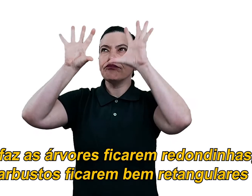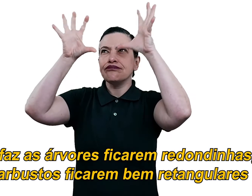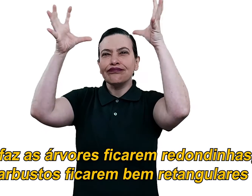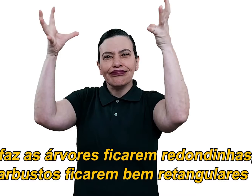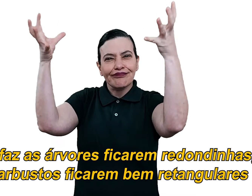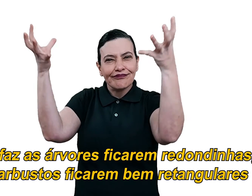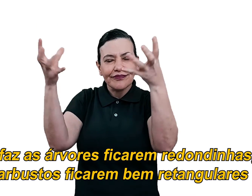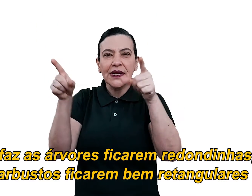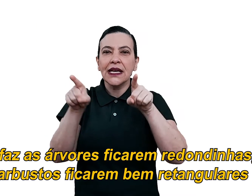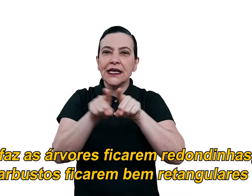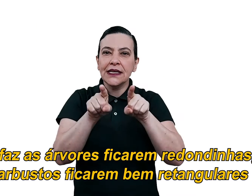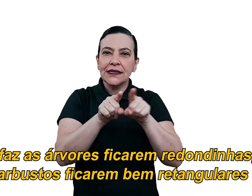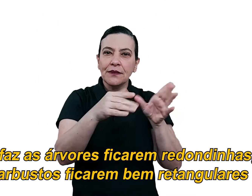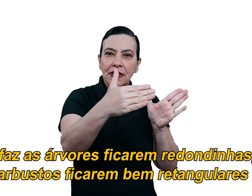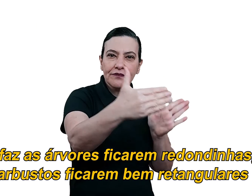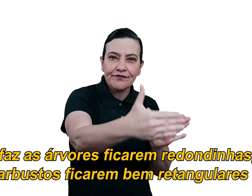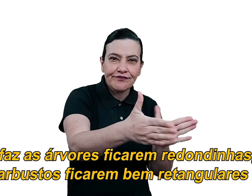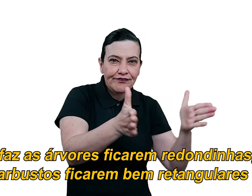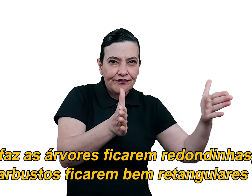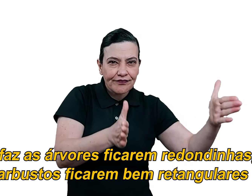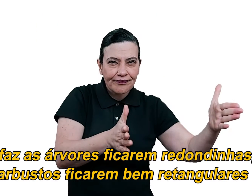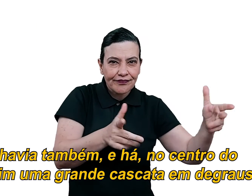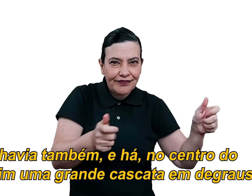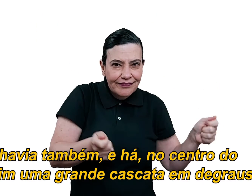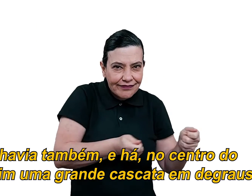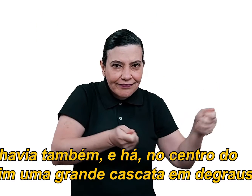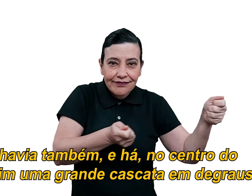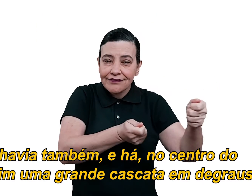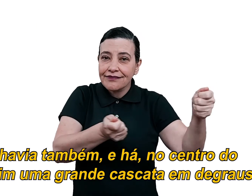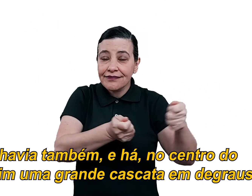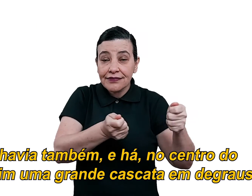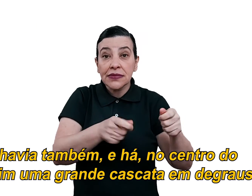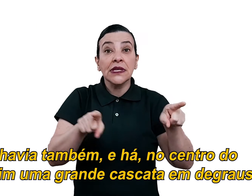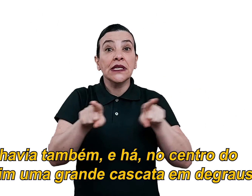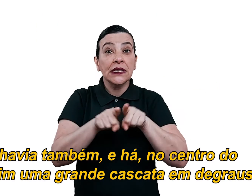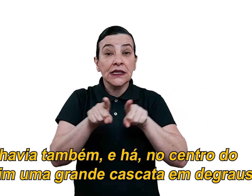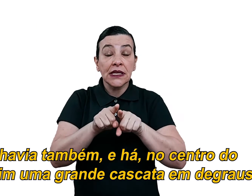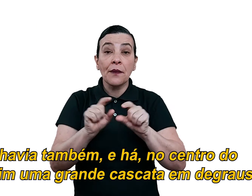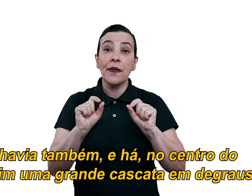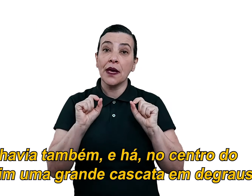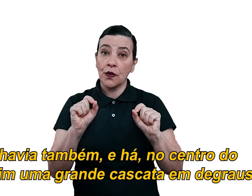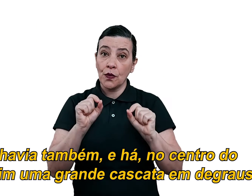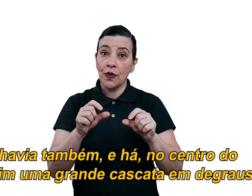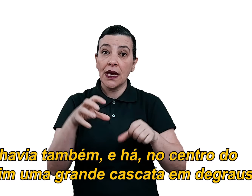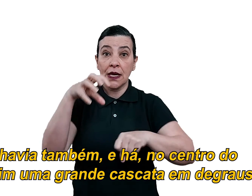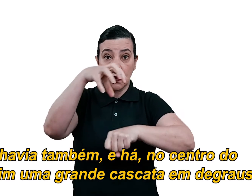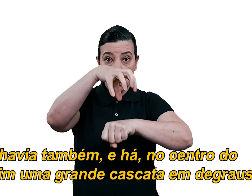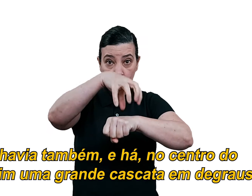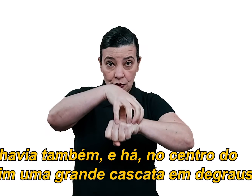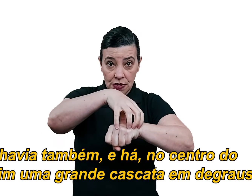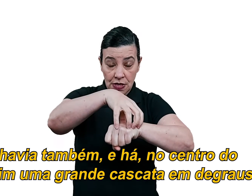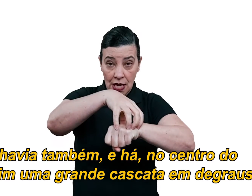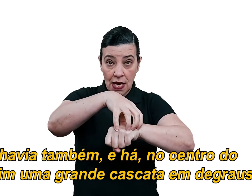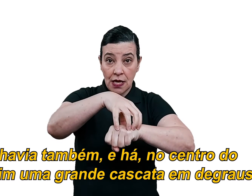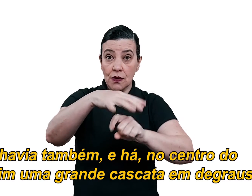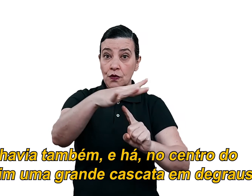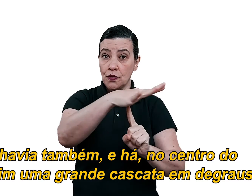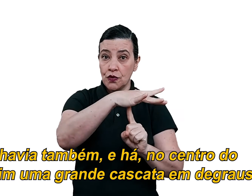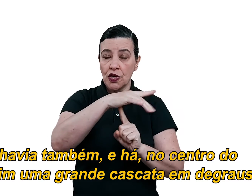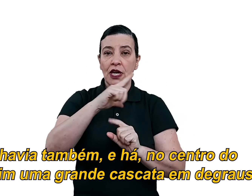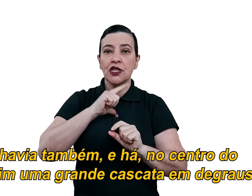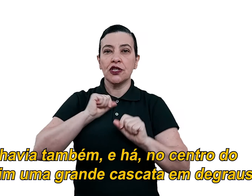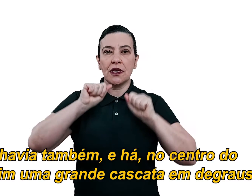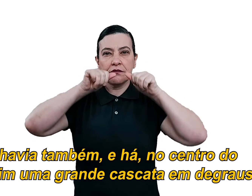Ou os arbustos ficarem bem retangulares. E havia também, né, no centro do jardim, uma grande